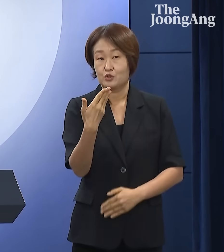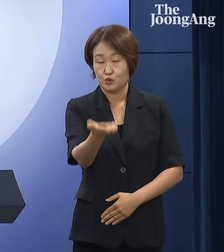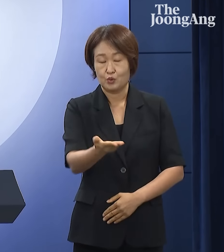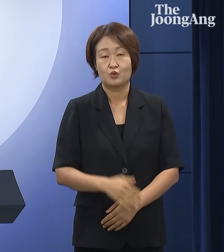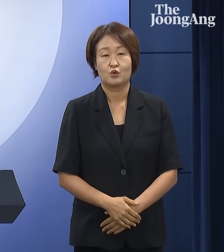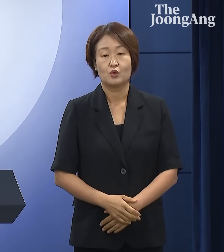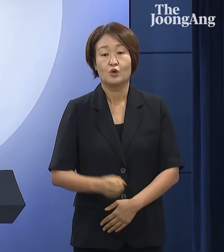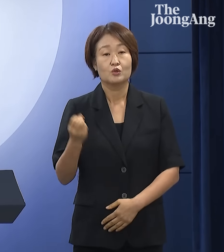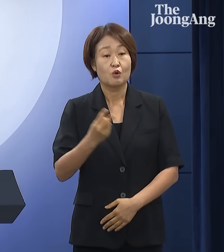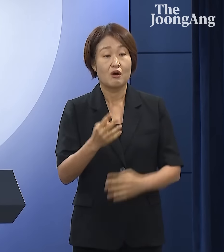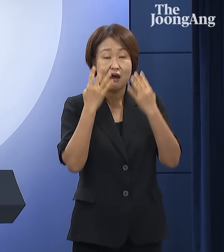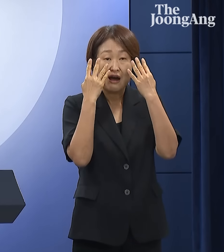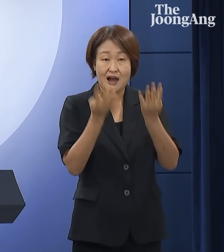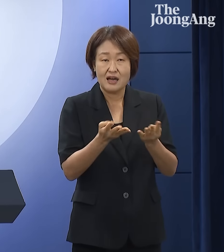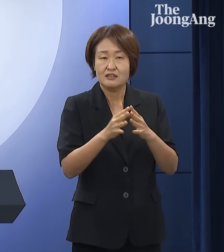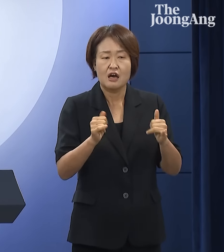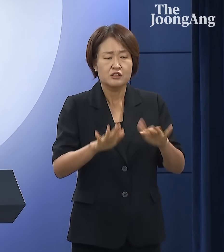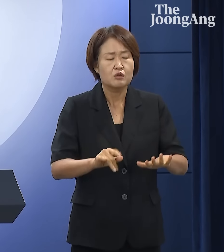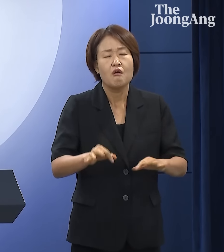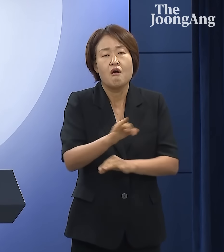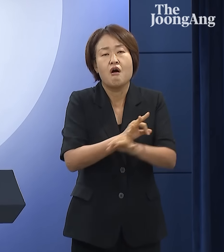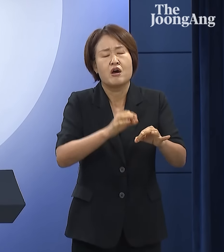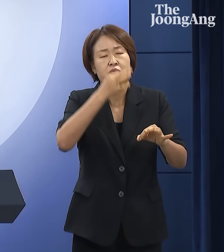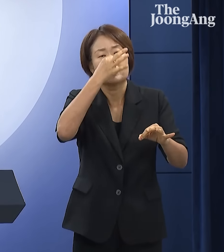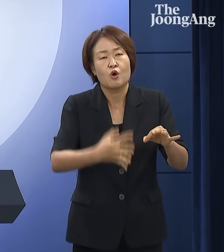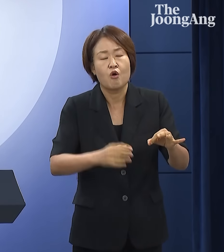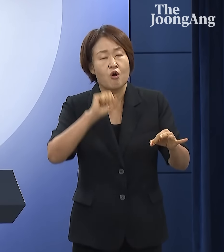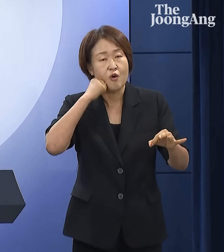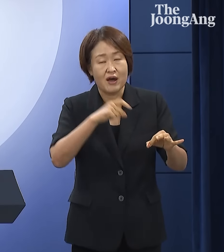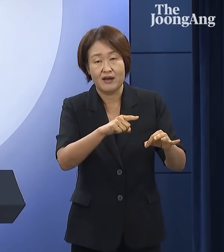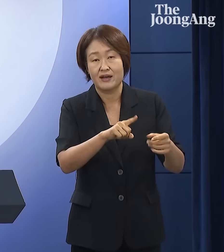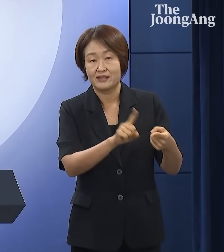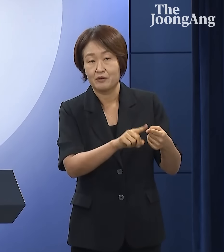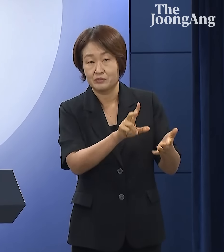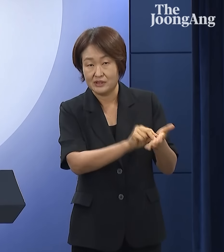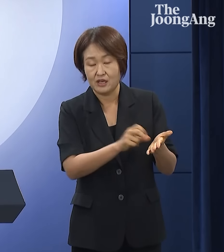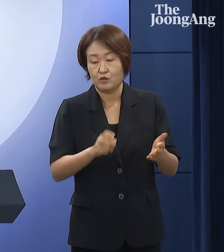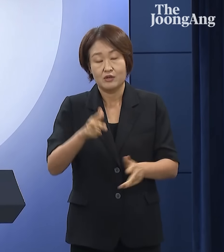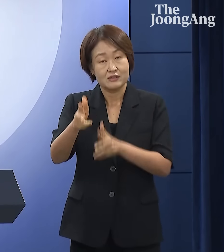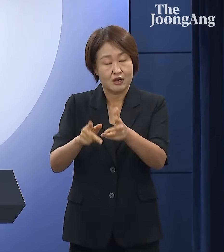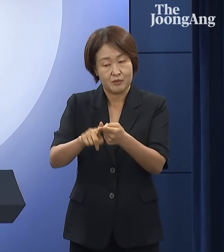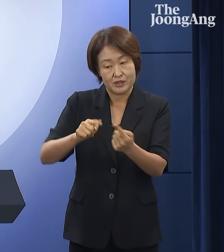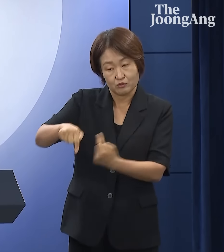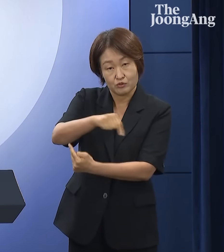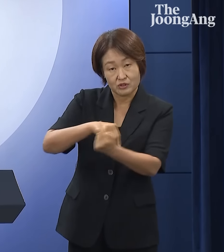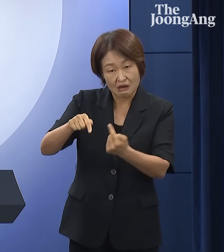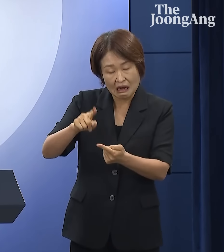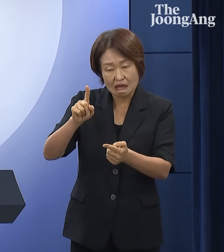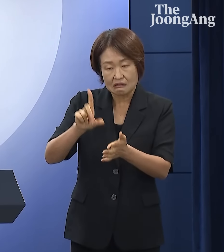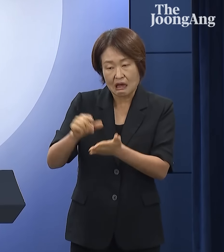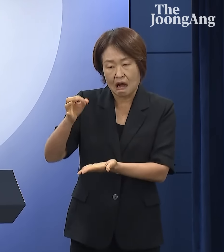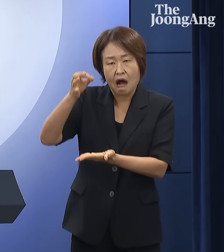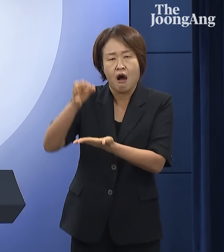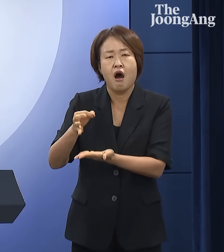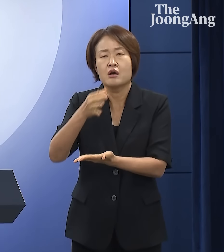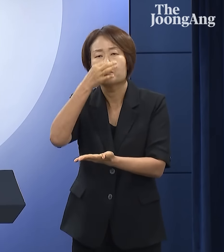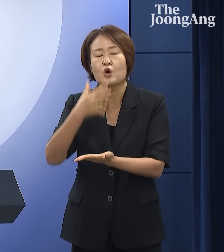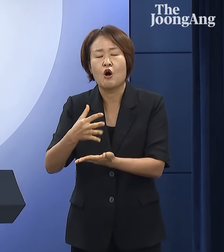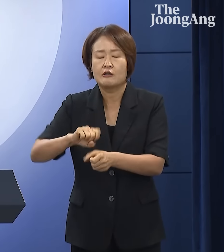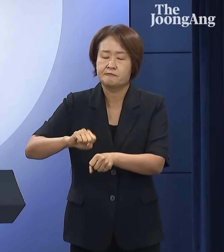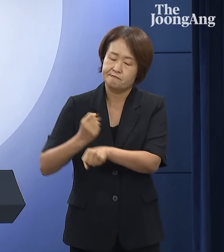가석방자 중에서는 경영 악화로 인한 대금 정산 불능 등 사업체 운영 과정에서의 자금난 등으로 처벌받게